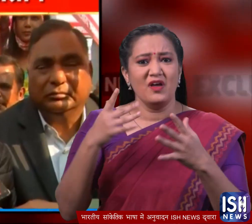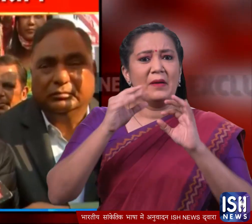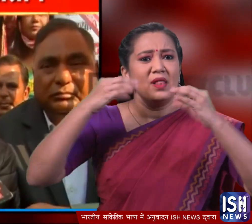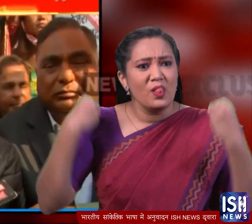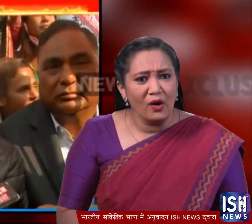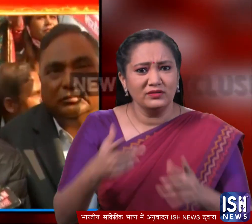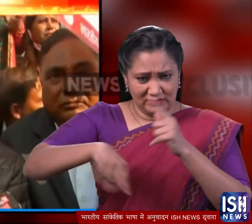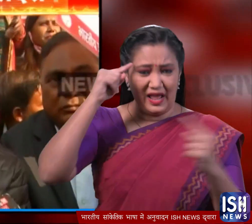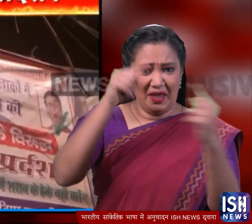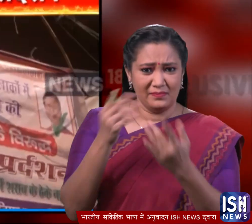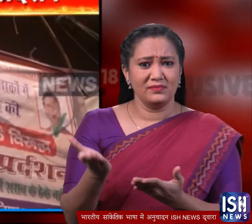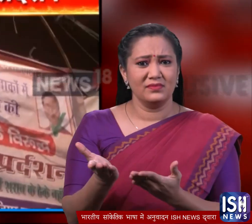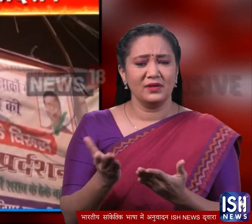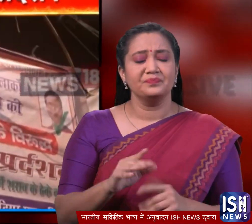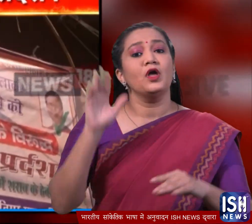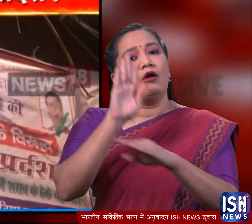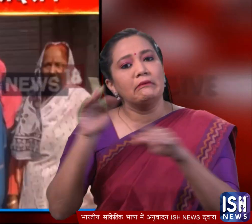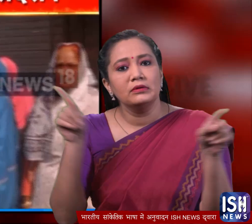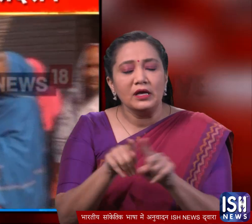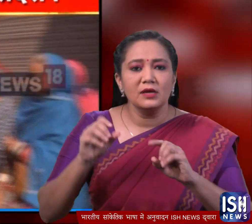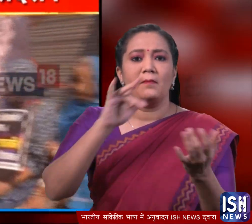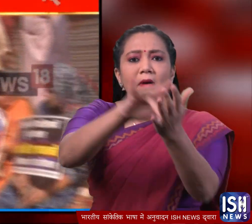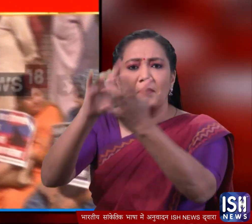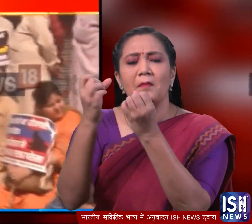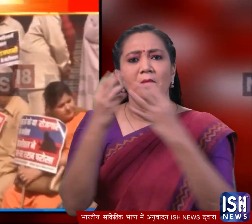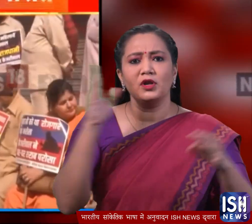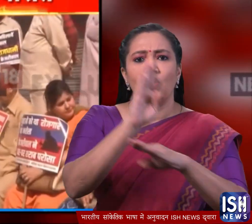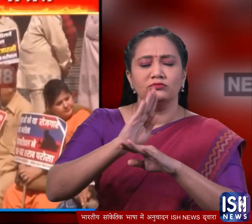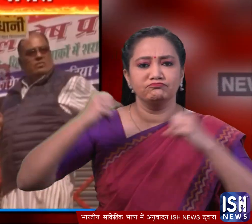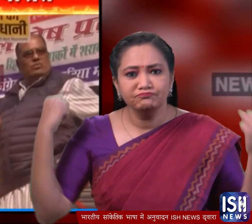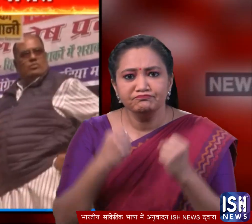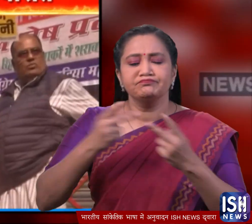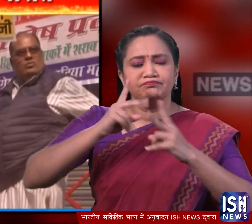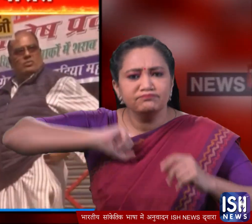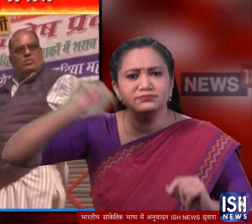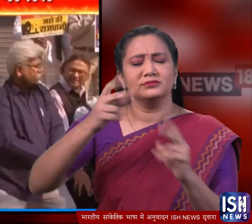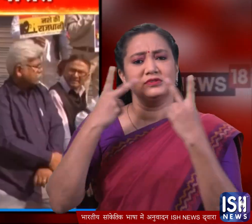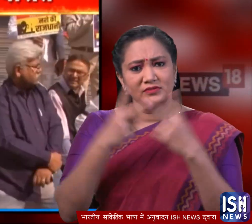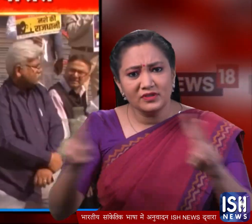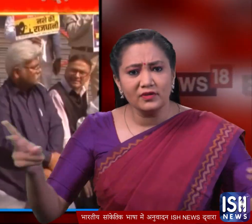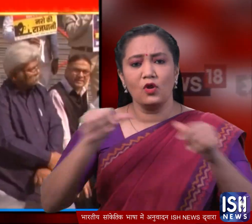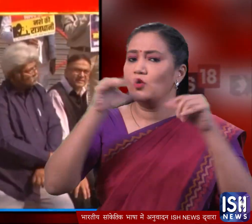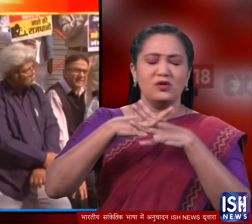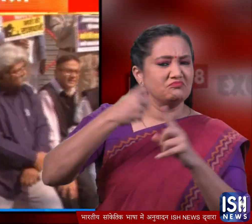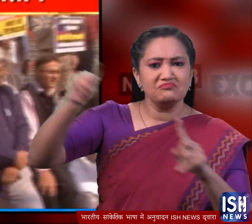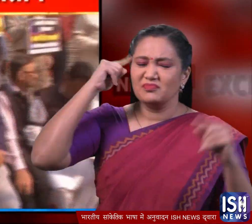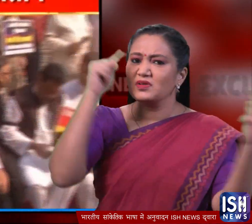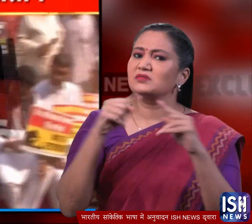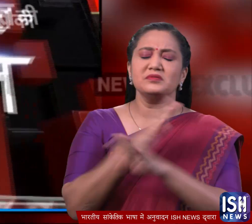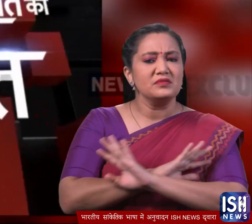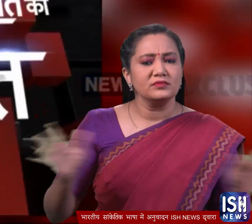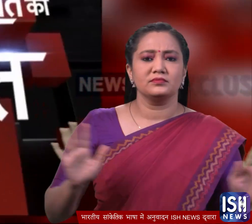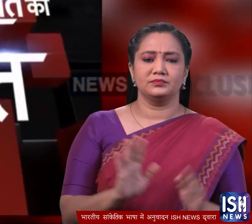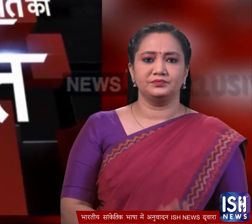को तबाह करना चाहते हैं। कांग्रेस भी पीछे नहीं रही। अलग अलग जगहों में कांग्रेस कार्यकर्ता सड़कों पर उतरे और नई आबकारी नीति के खिलाफ